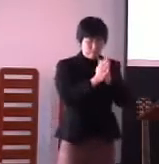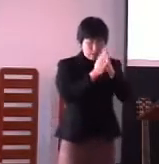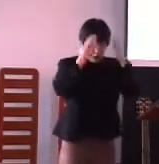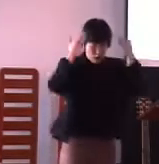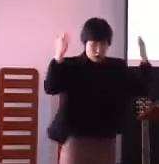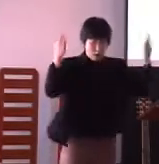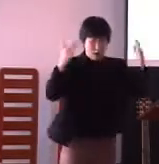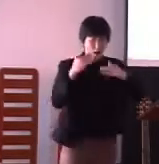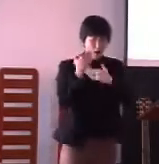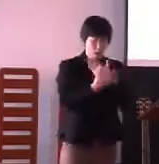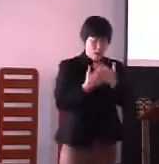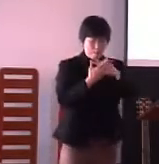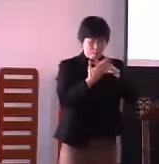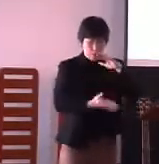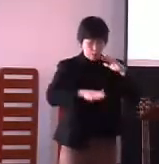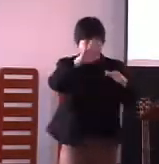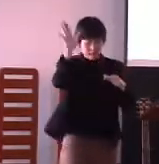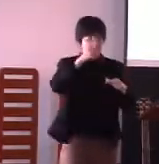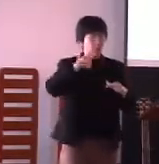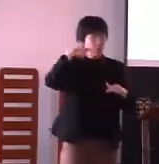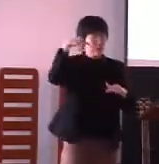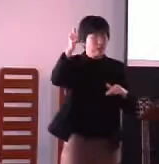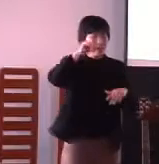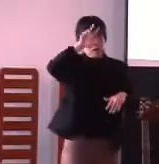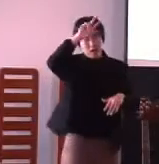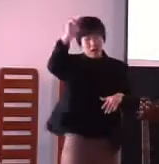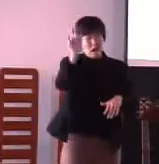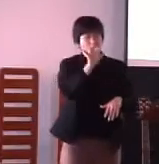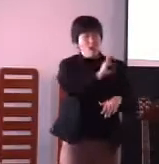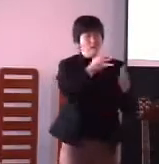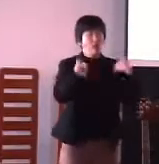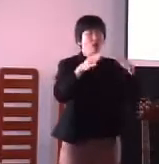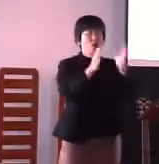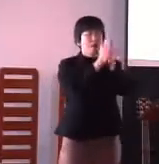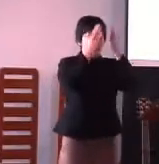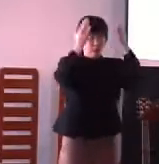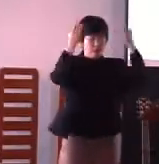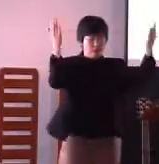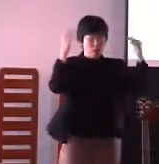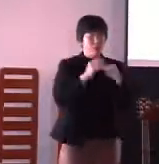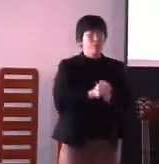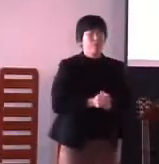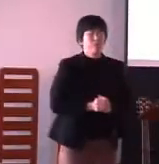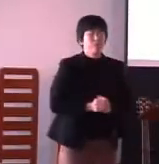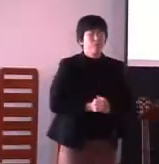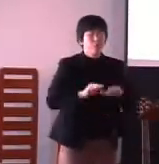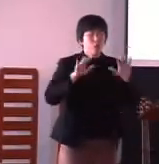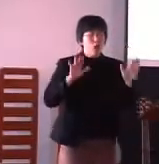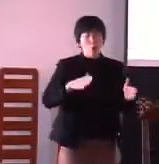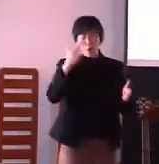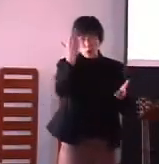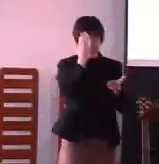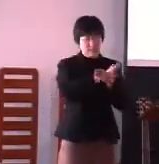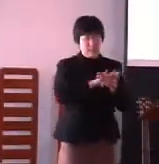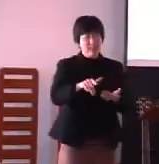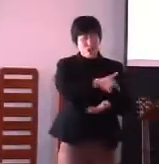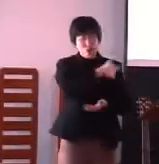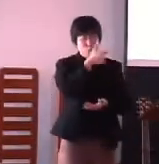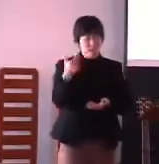ルヤ、恵み深い天の父なる神様、皆を褒めたたえます。今日は本